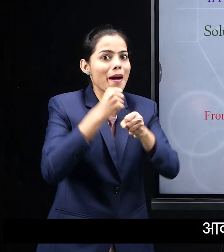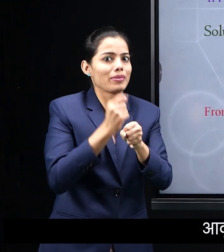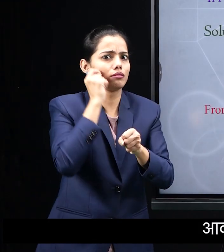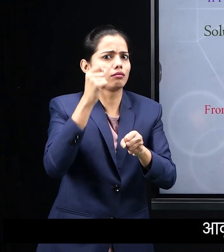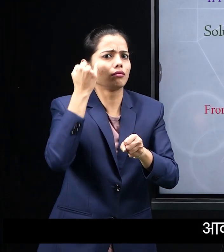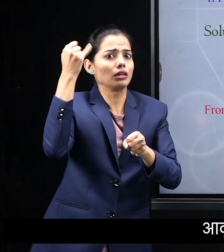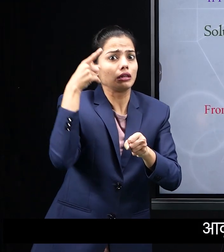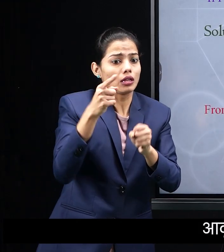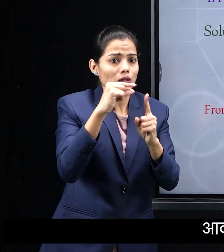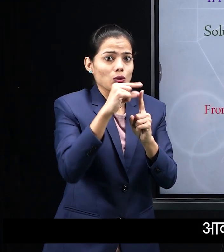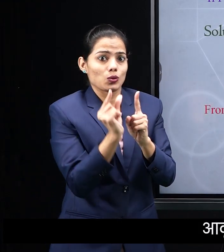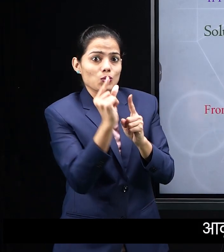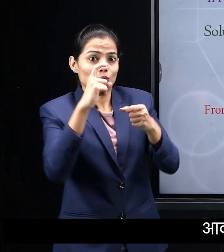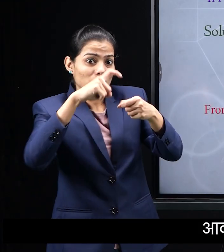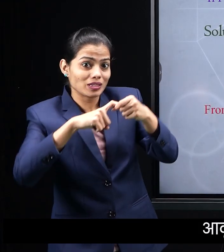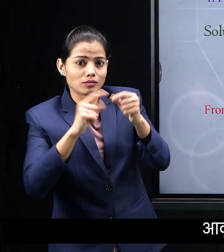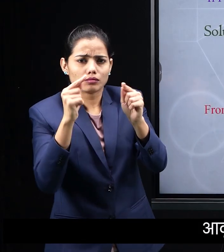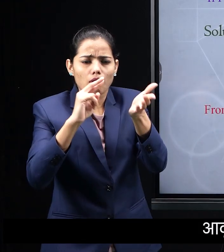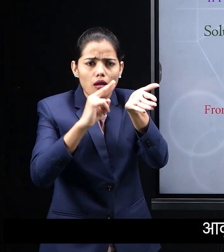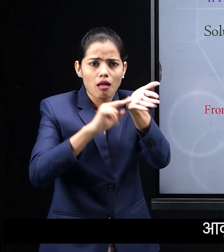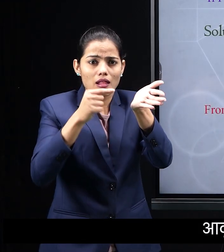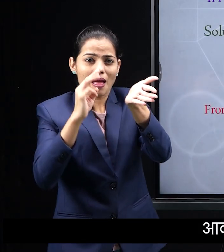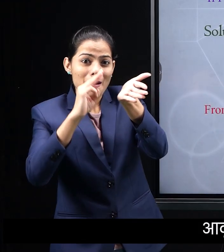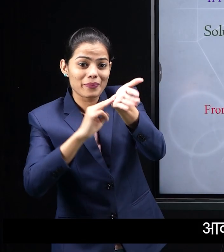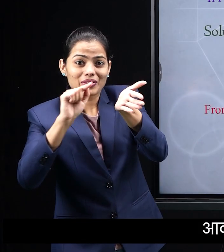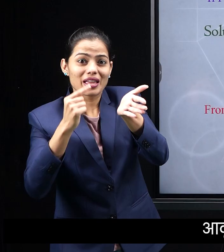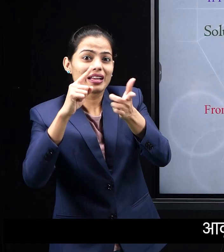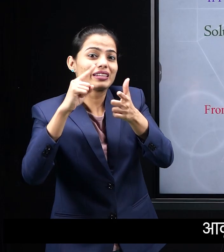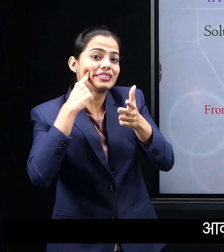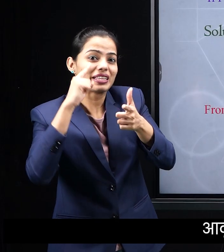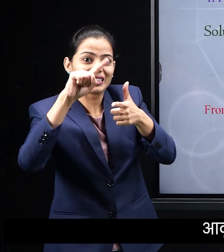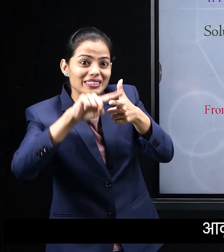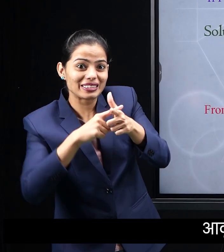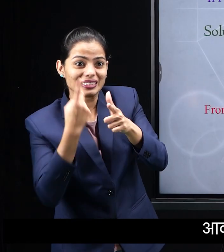आकृतीवरून P युनियन Q is equals to N, M, I, J.